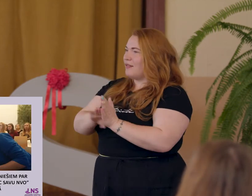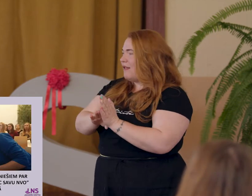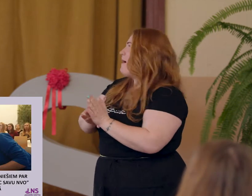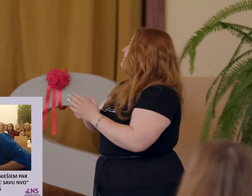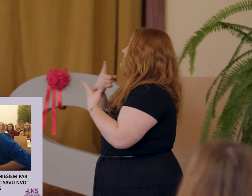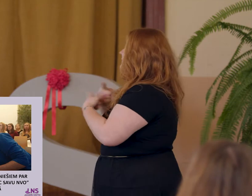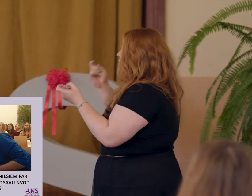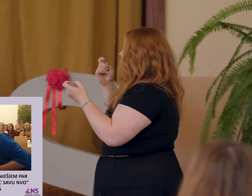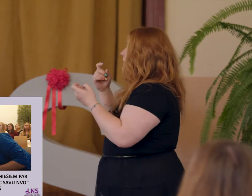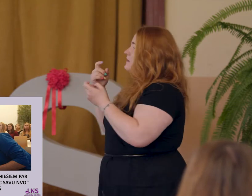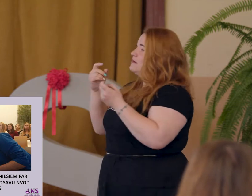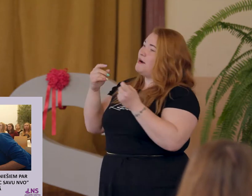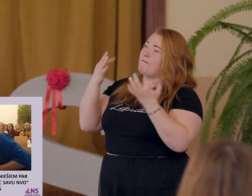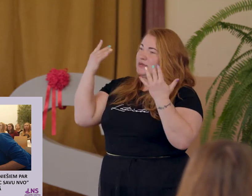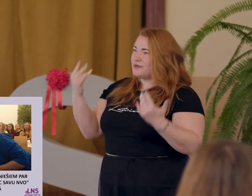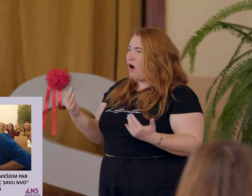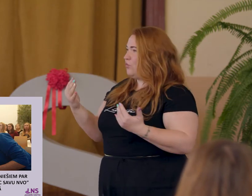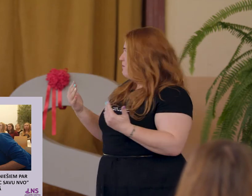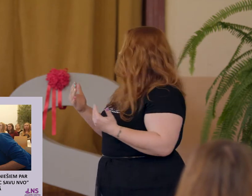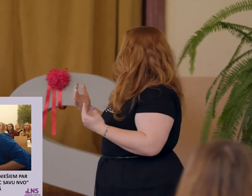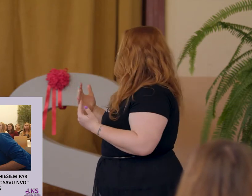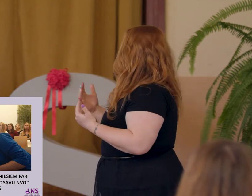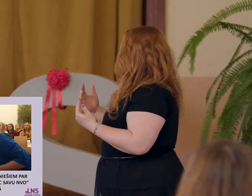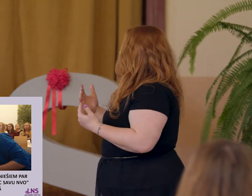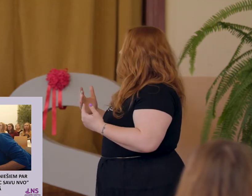Un, protams, mēs arī esam piedalījušies pasākumā.